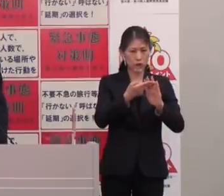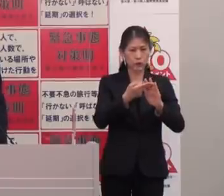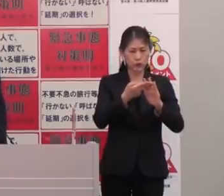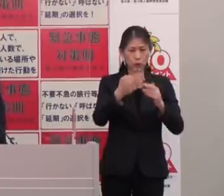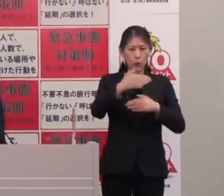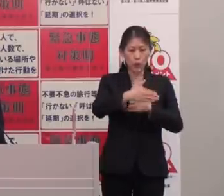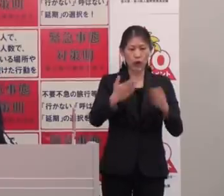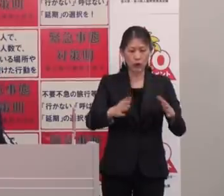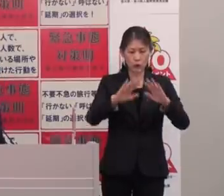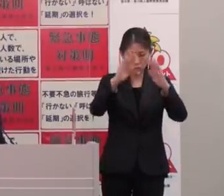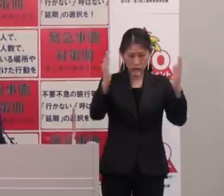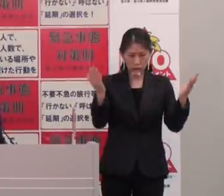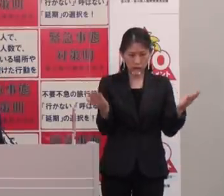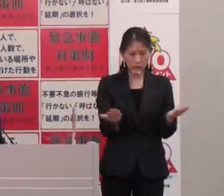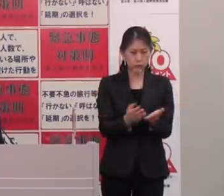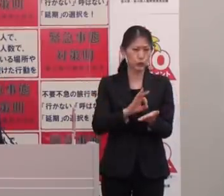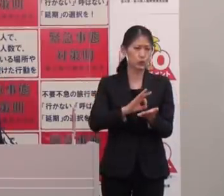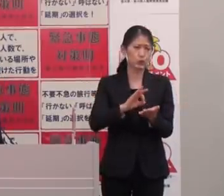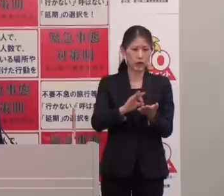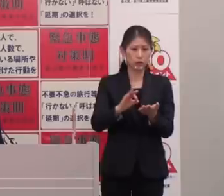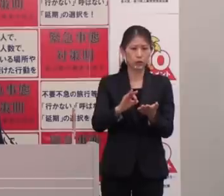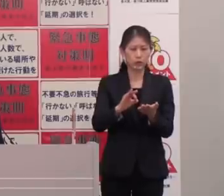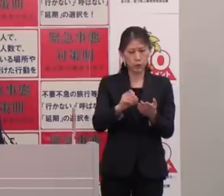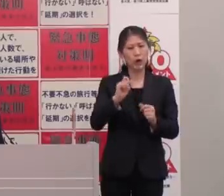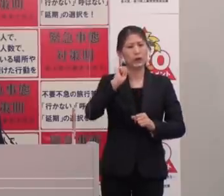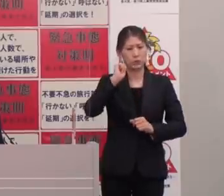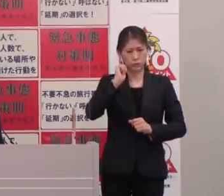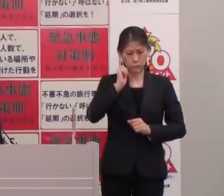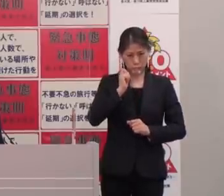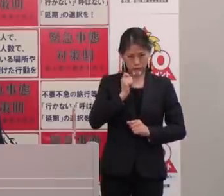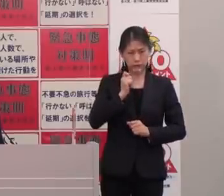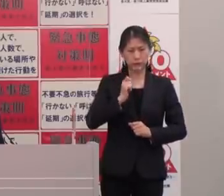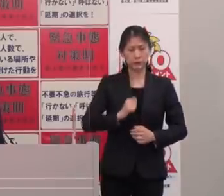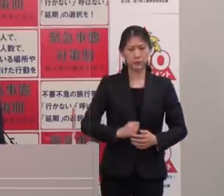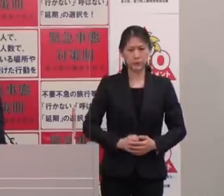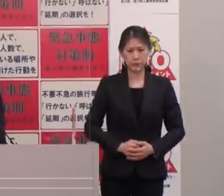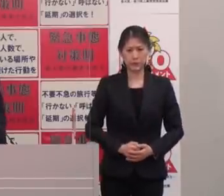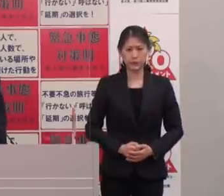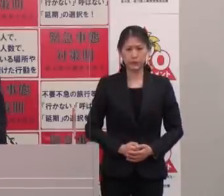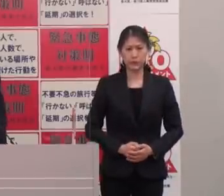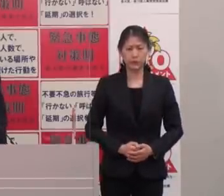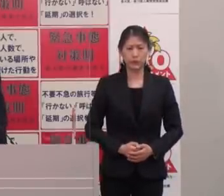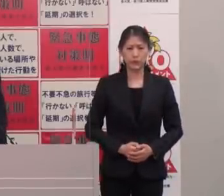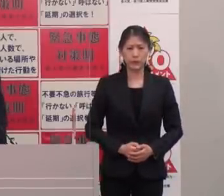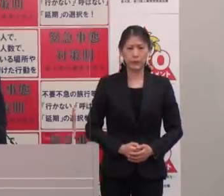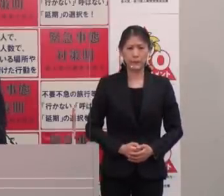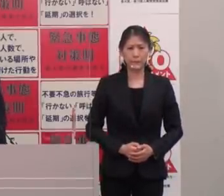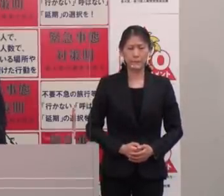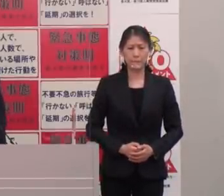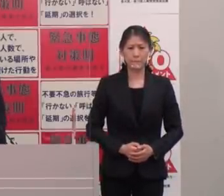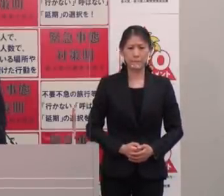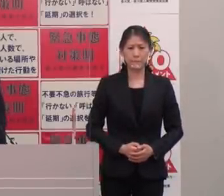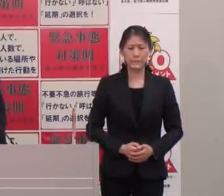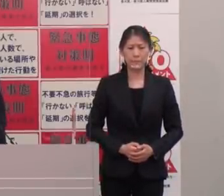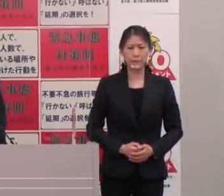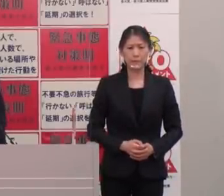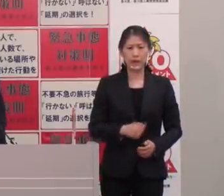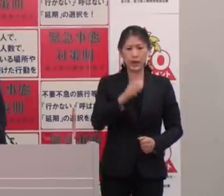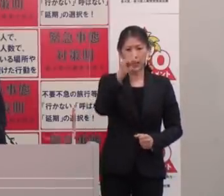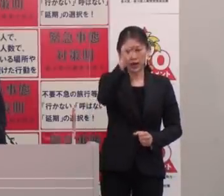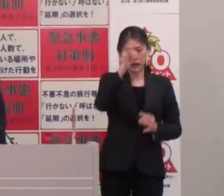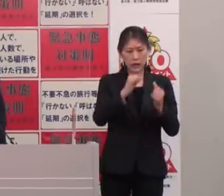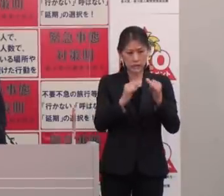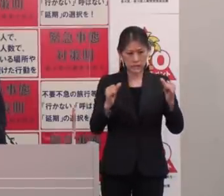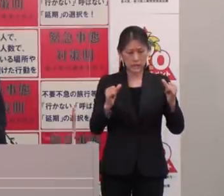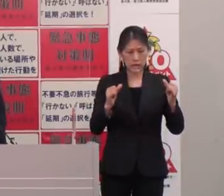けであります。また患者さんの入所対象について患者同士が接